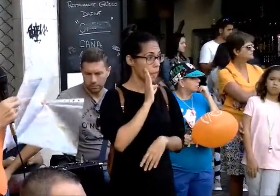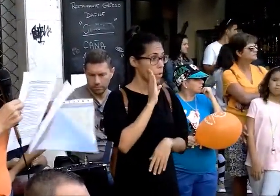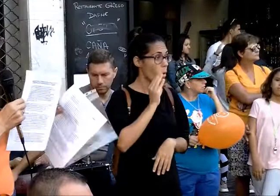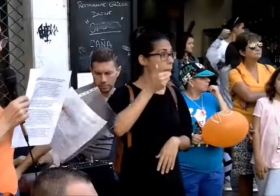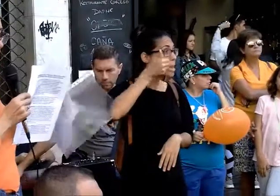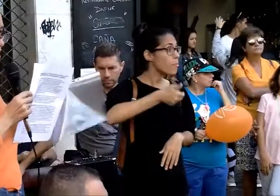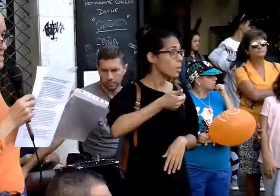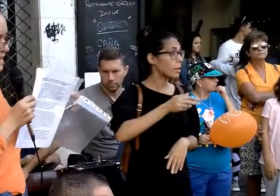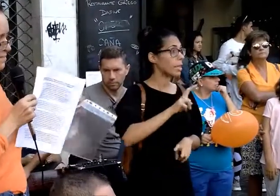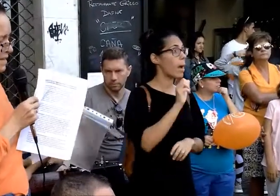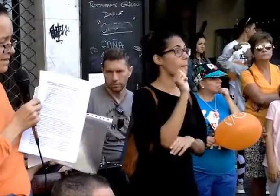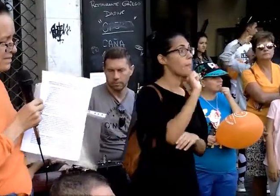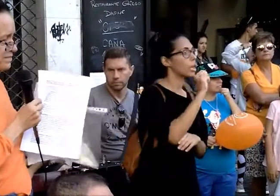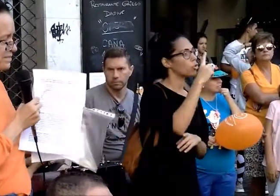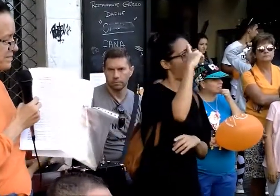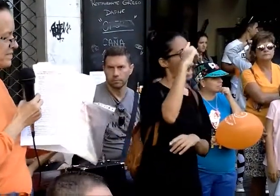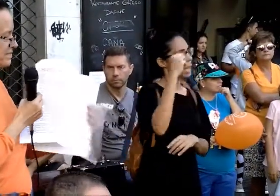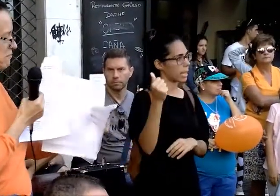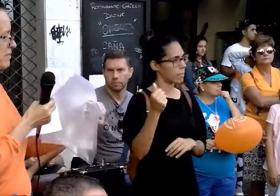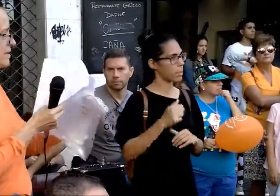Parkinson y Alzheimer.